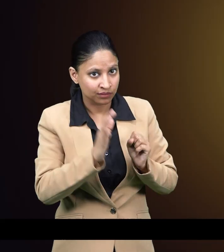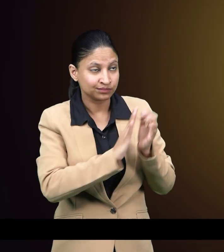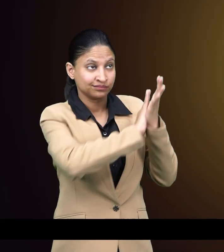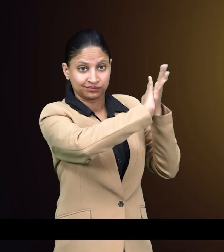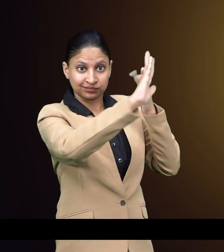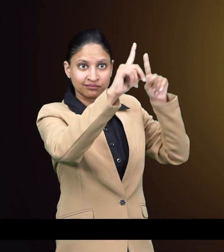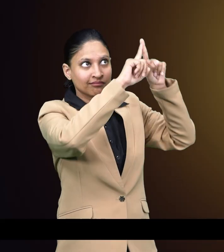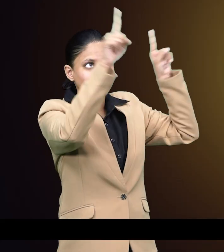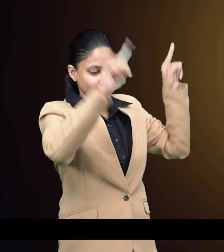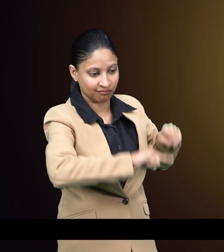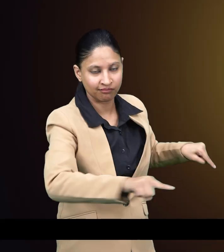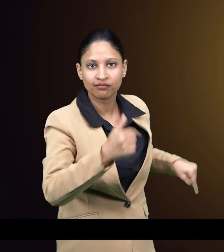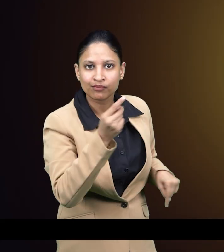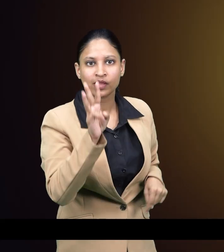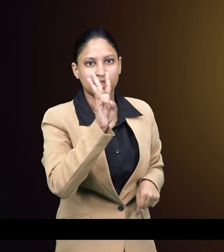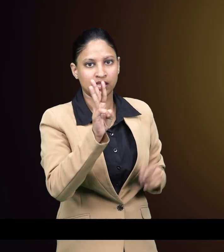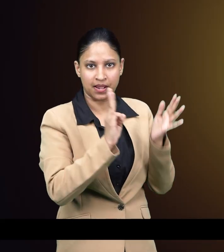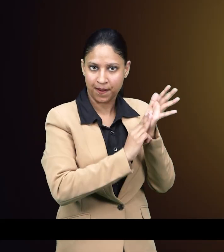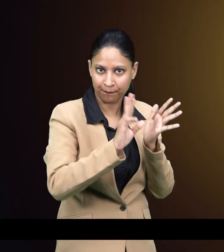लांबी बरोबर 3 मीटर,